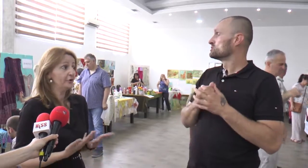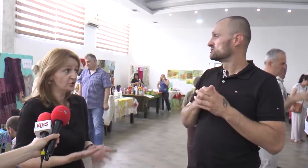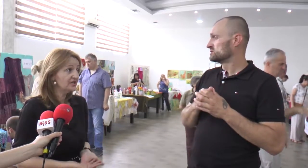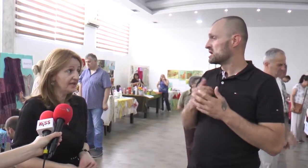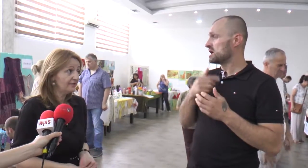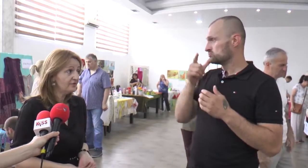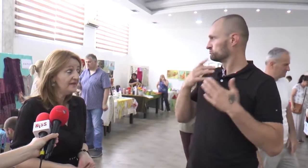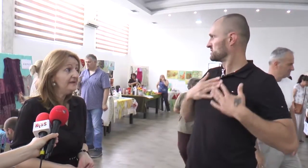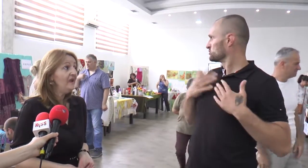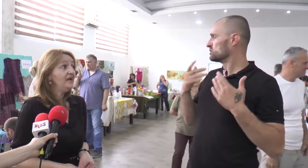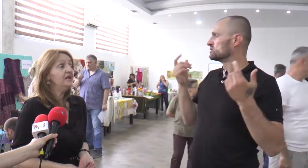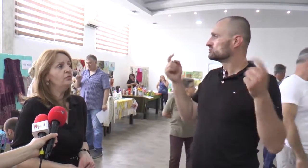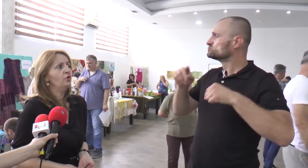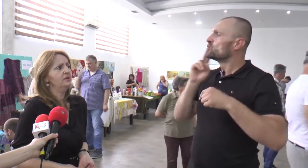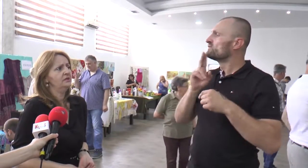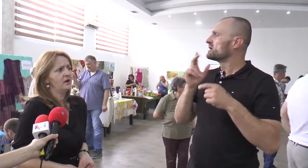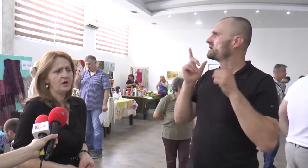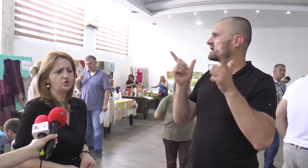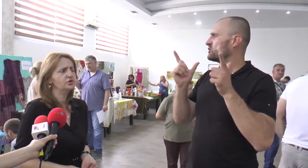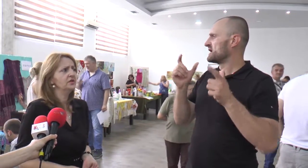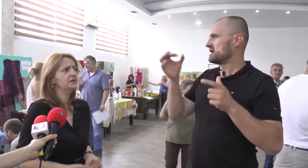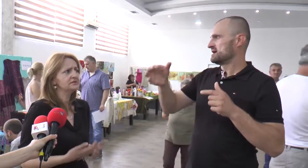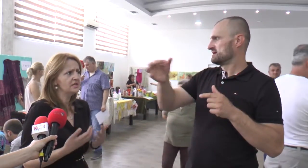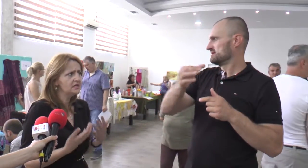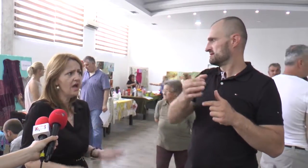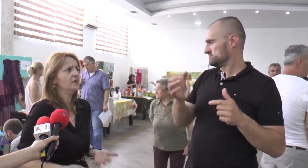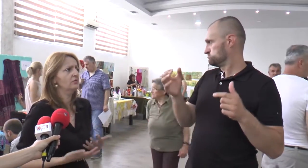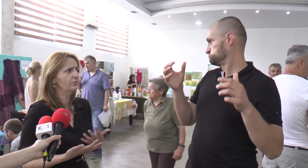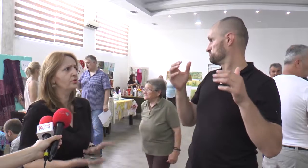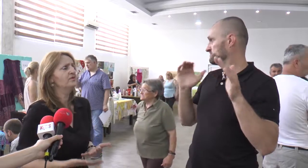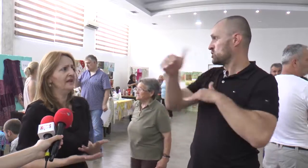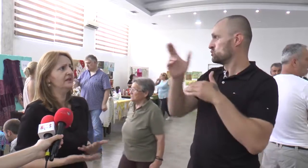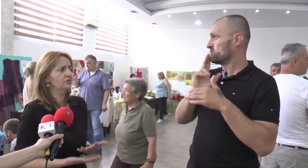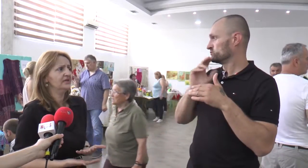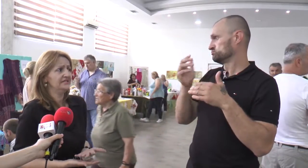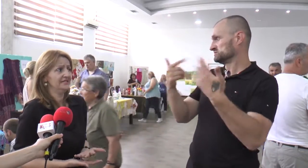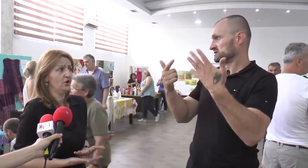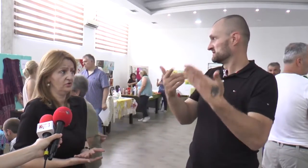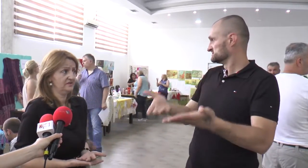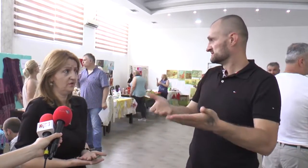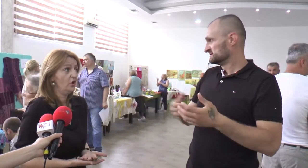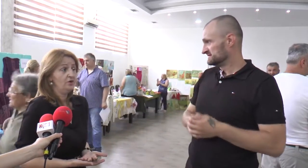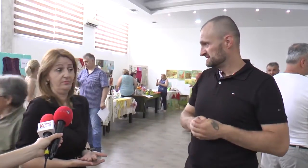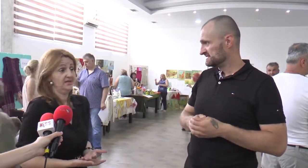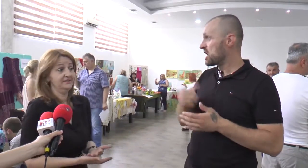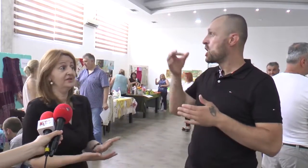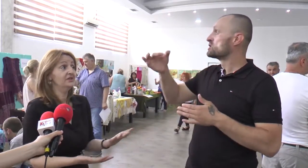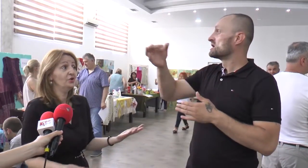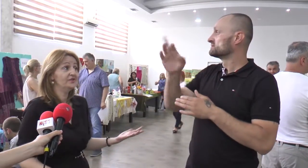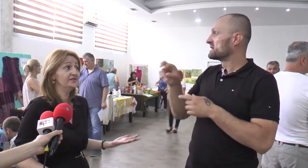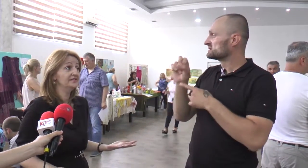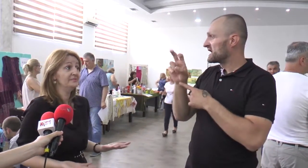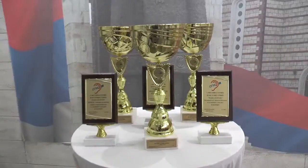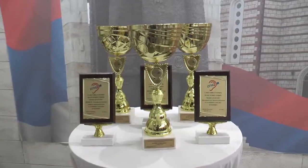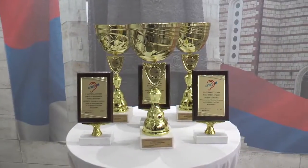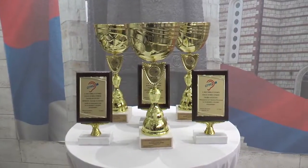fotografije, ručnih radova. I mnogo mi je drago što je se jak broj velikih organizacija odazvao. Zaista vidite i